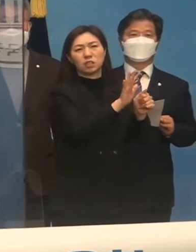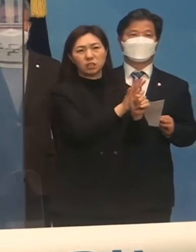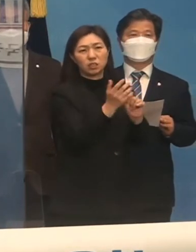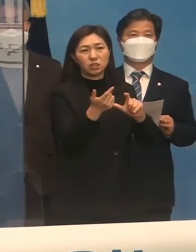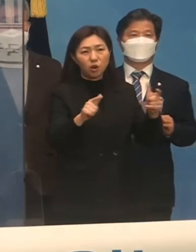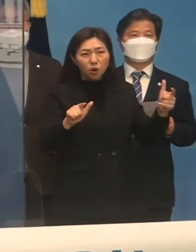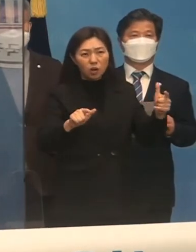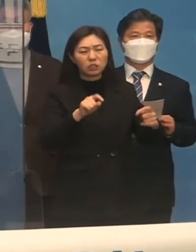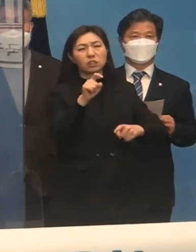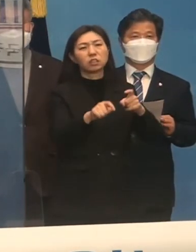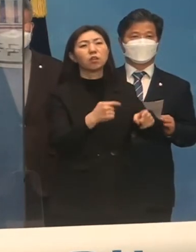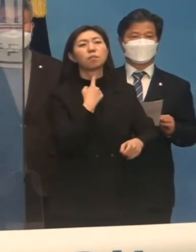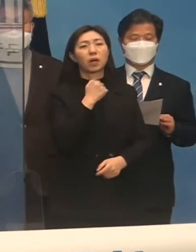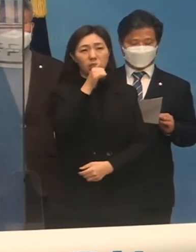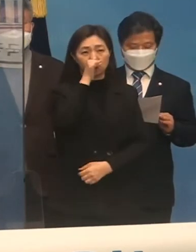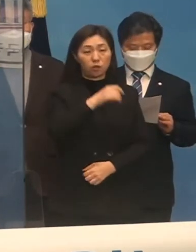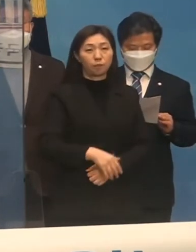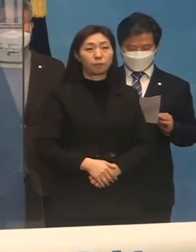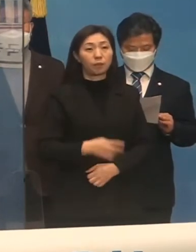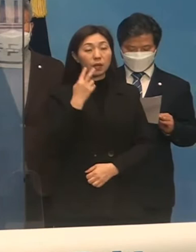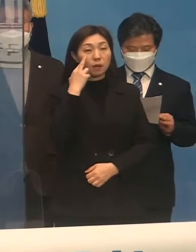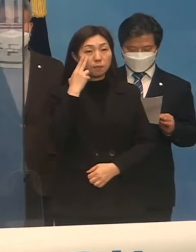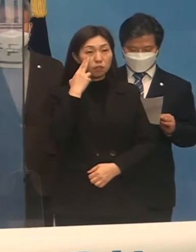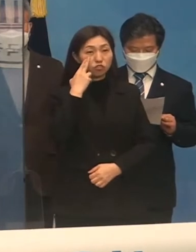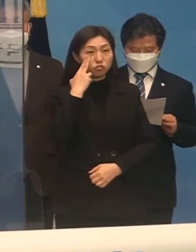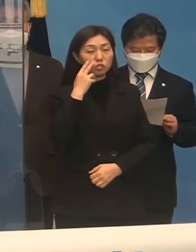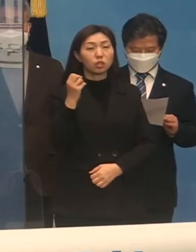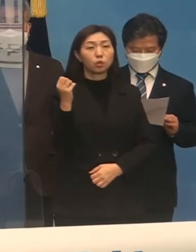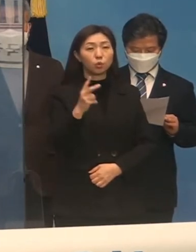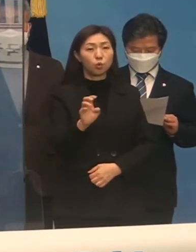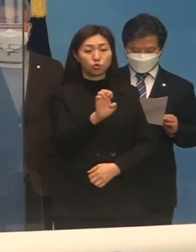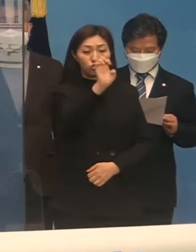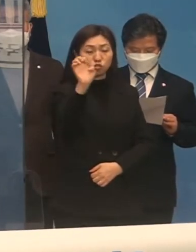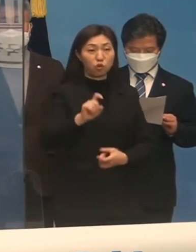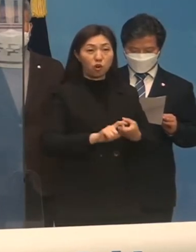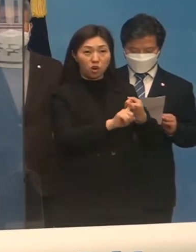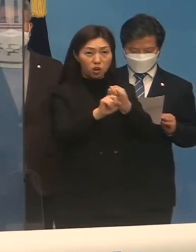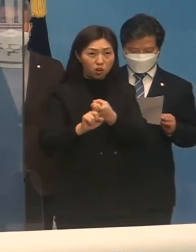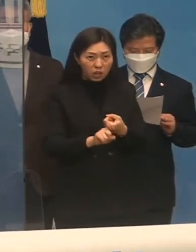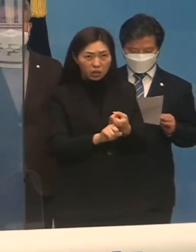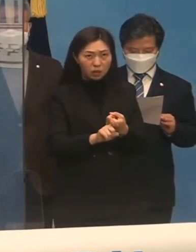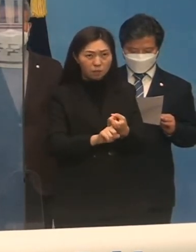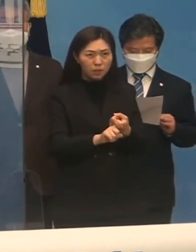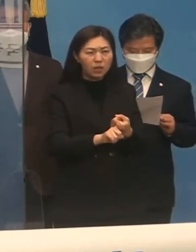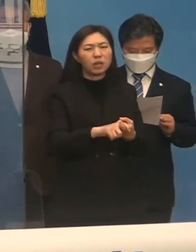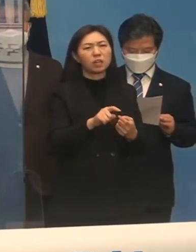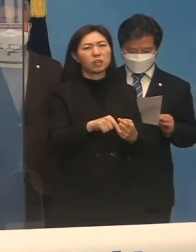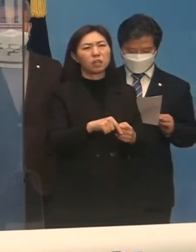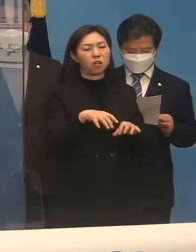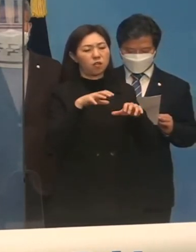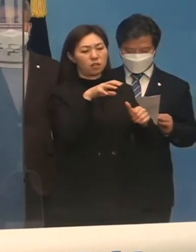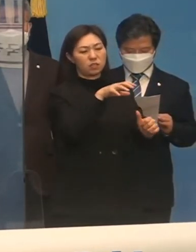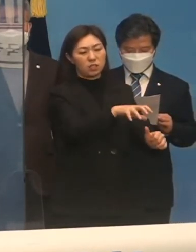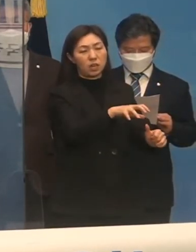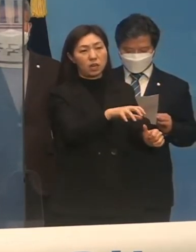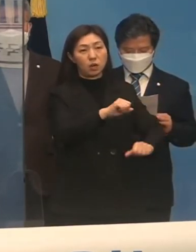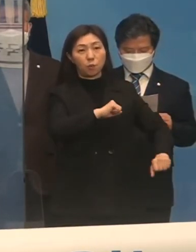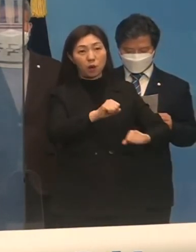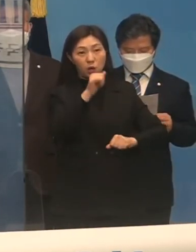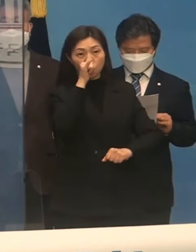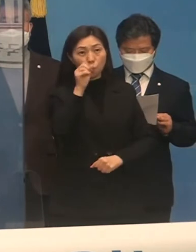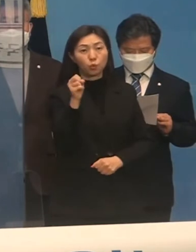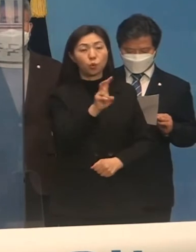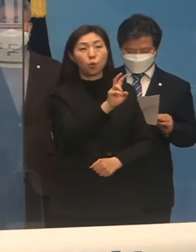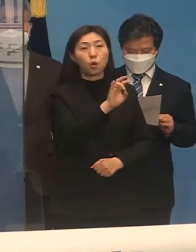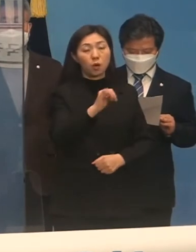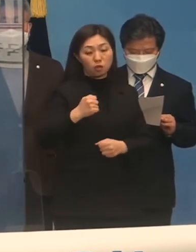미국과 유럽연합, 영국 등의 선택 제재를 촉구하는 로비가 활발했고 미나옹 훌라잉을 비롯한 군